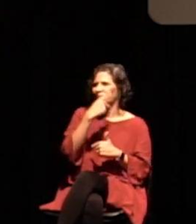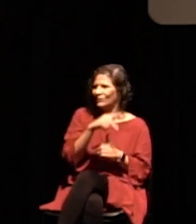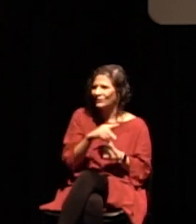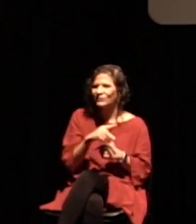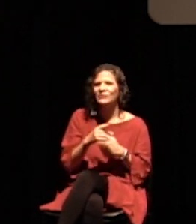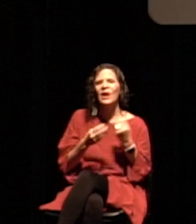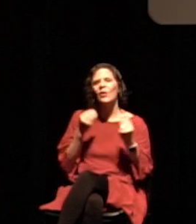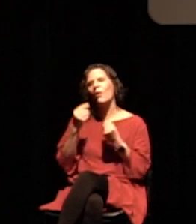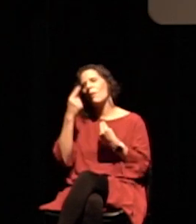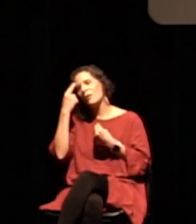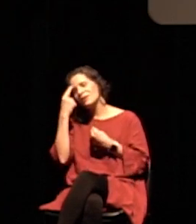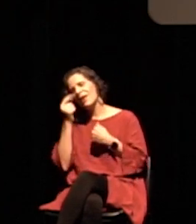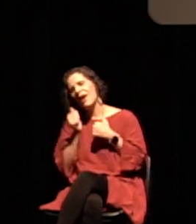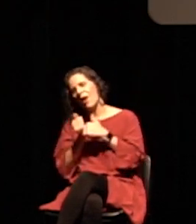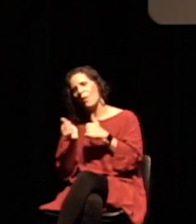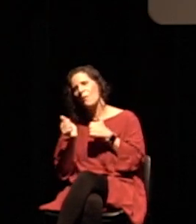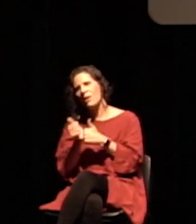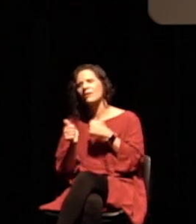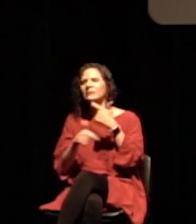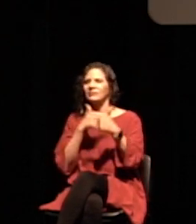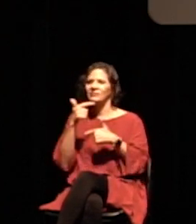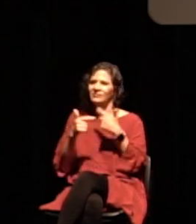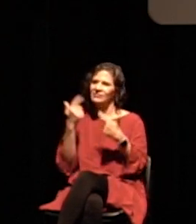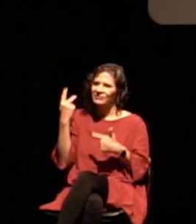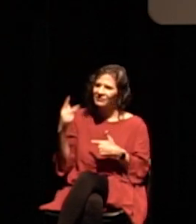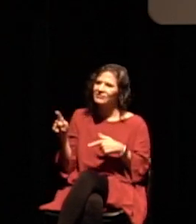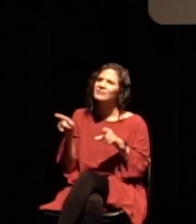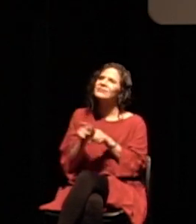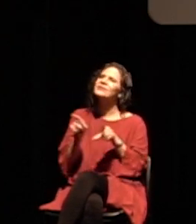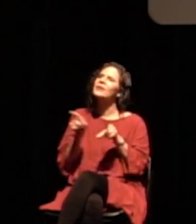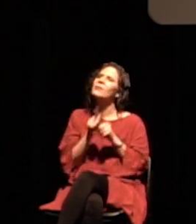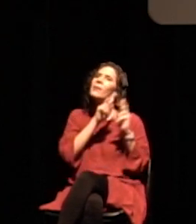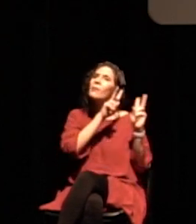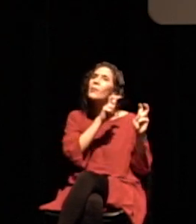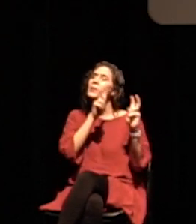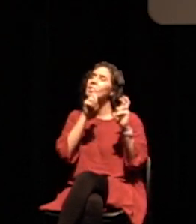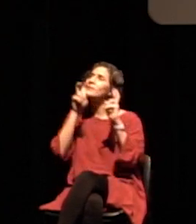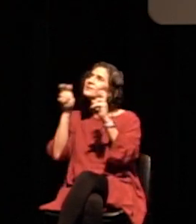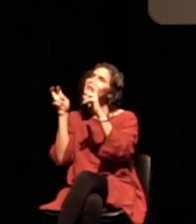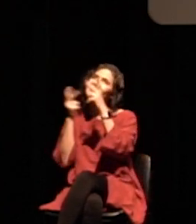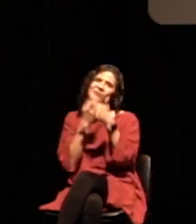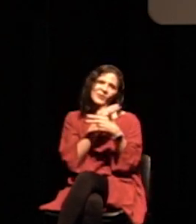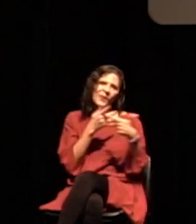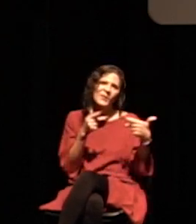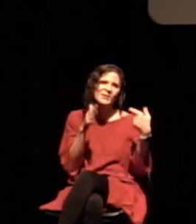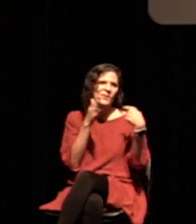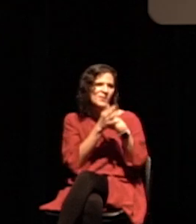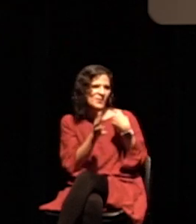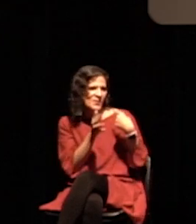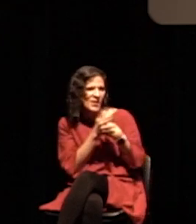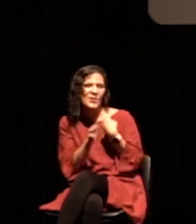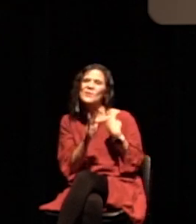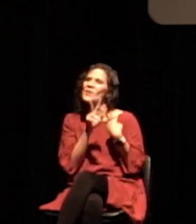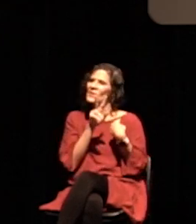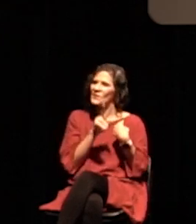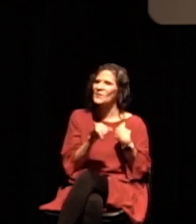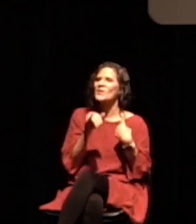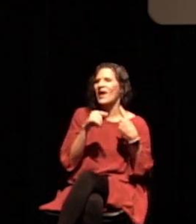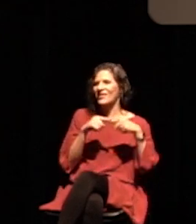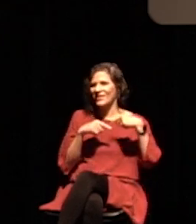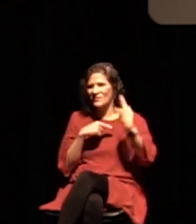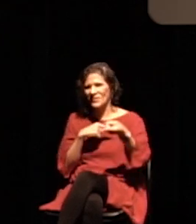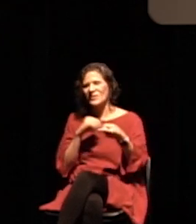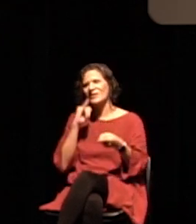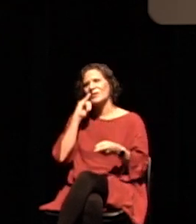e de pensar o trabalho dela, e muitas questões terão surgido, muitas perguntas terão surgido no vosso